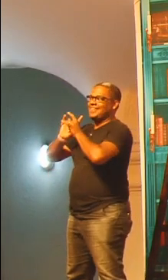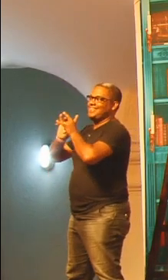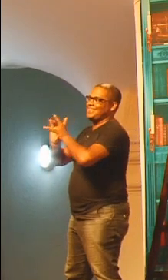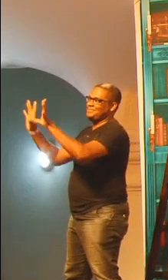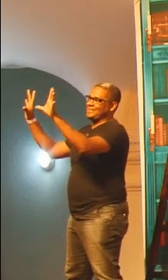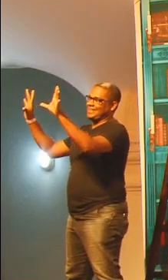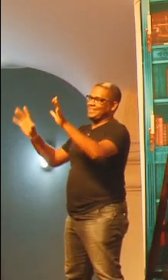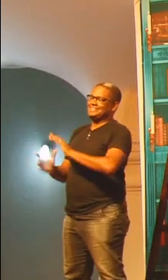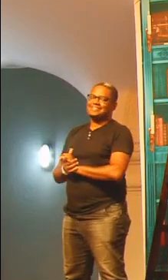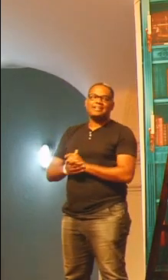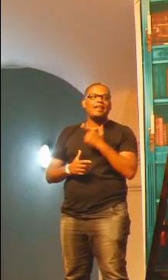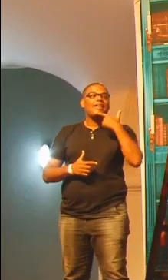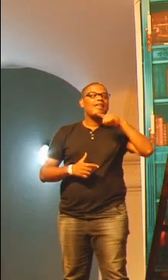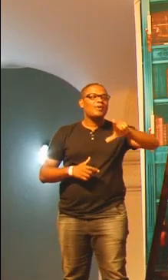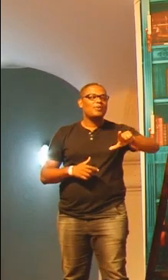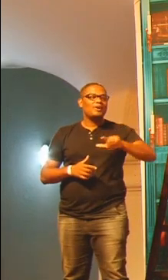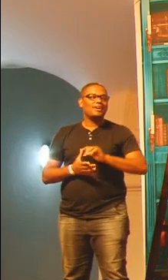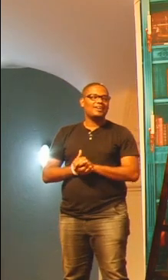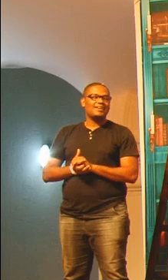Liberdade. Língua.